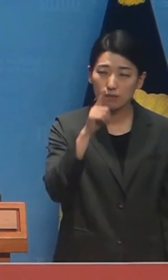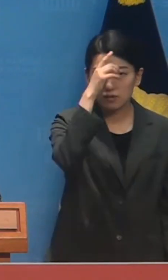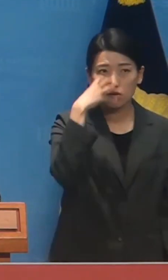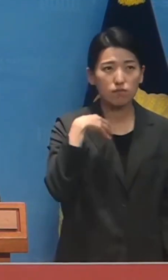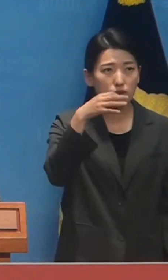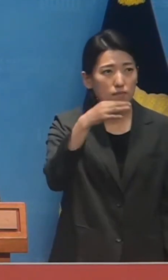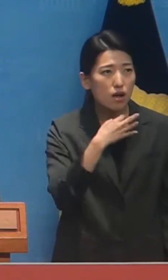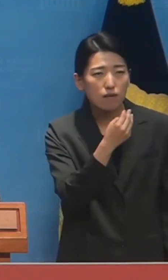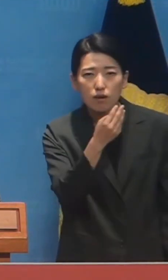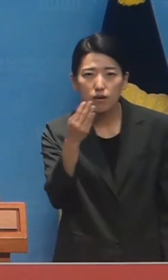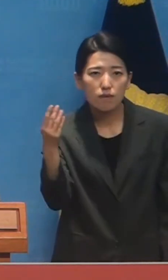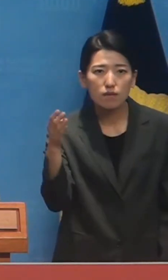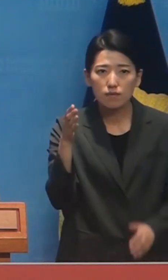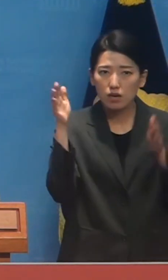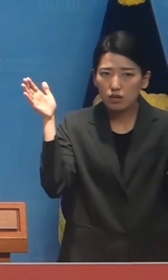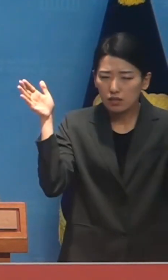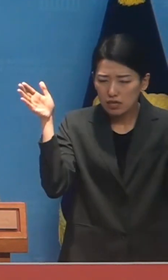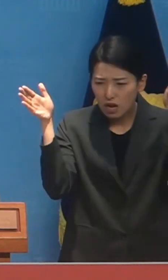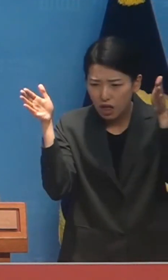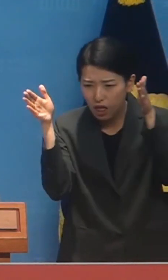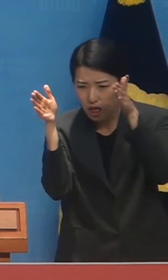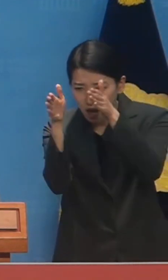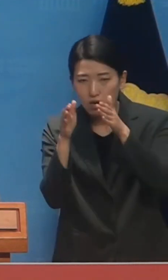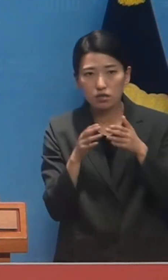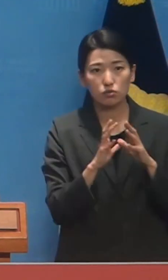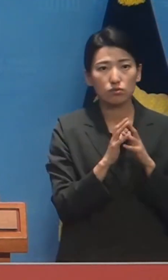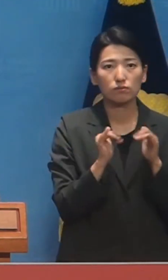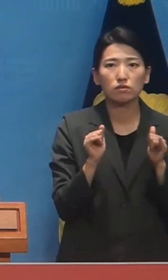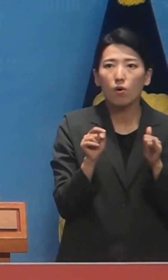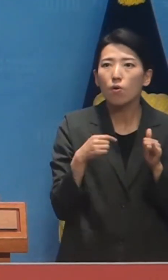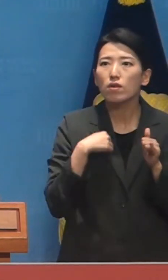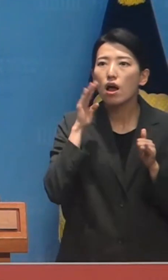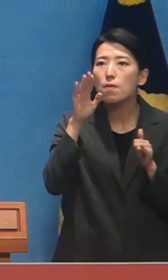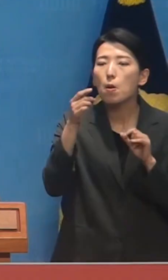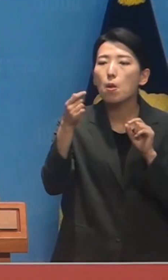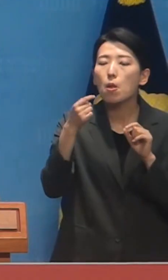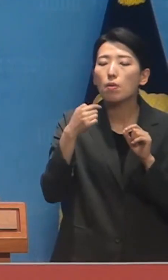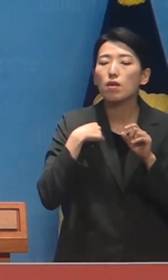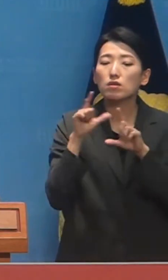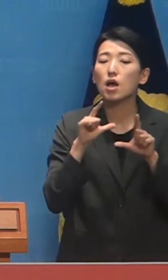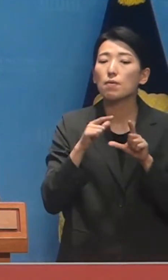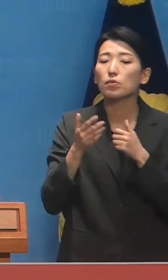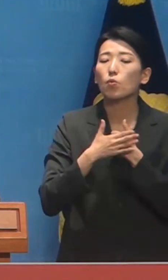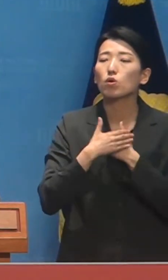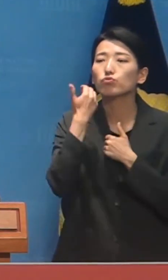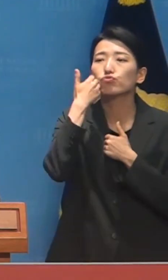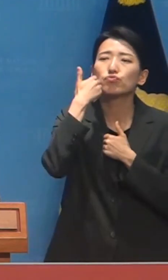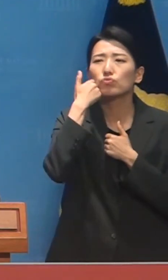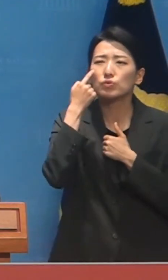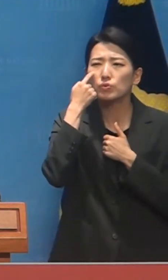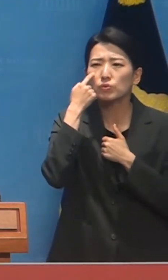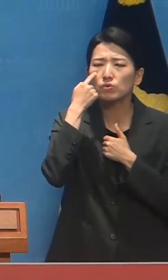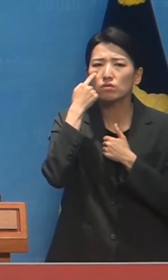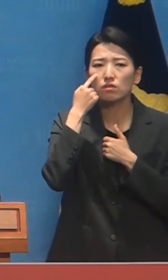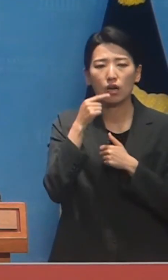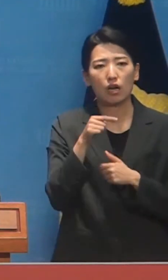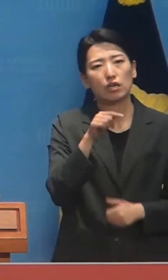판단은 점점 단기적인 이익에 의해서 흔들리고 있습니다.